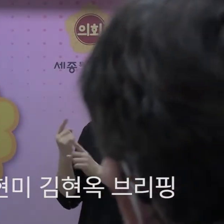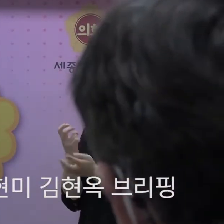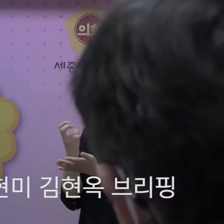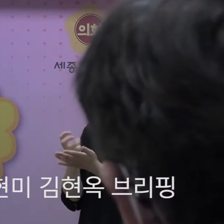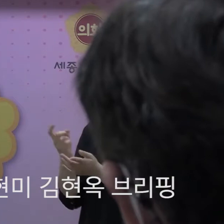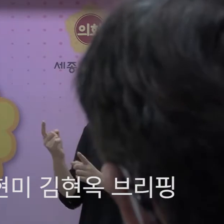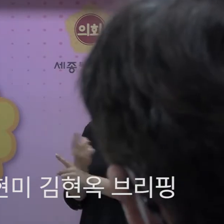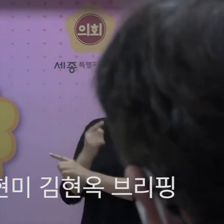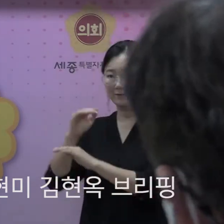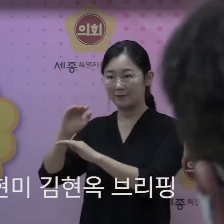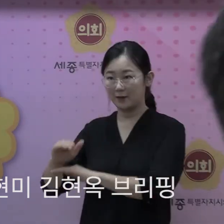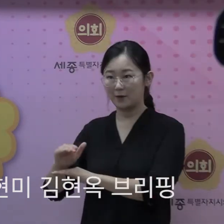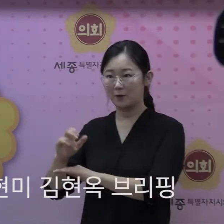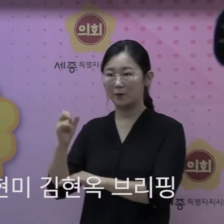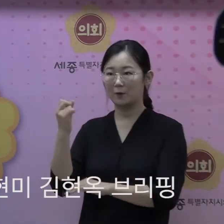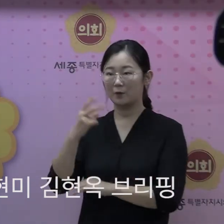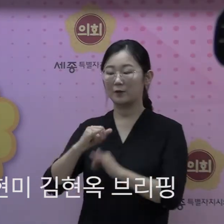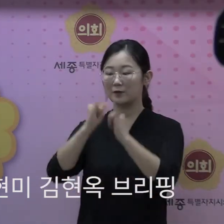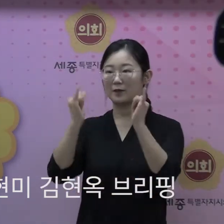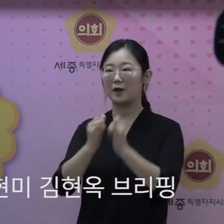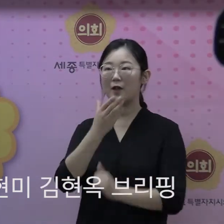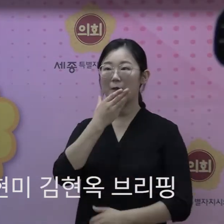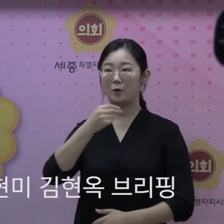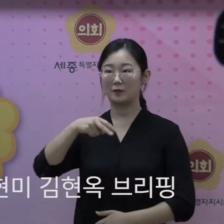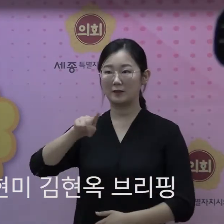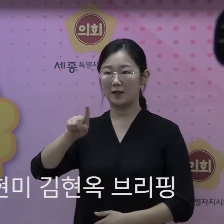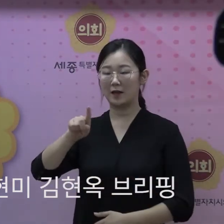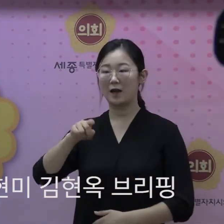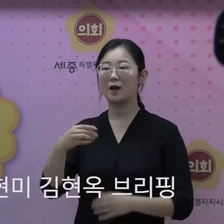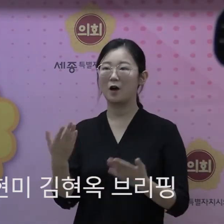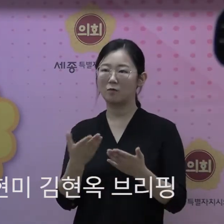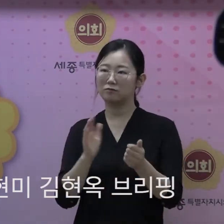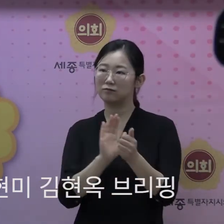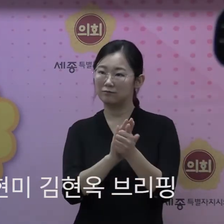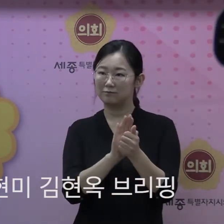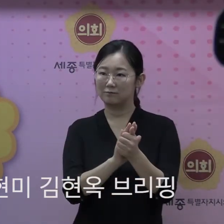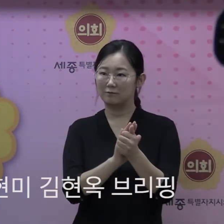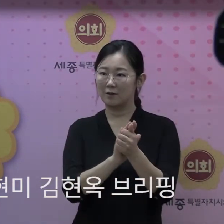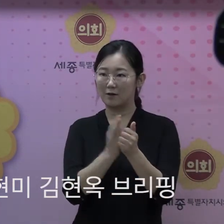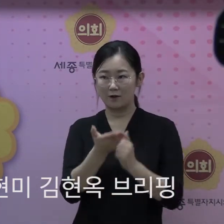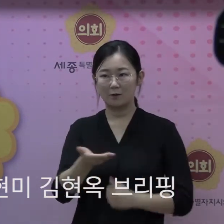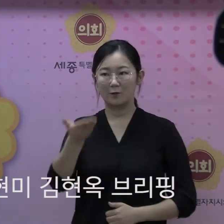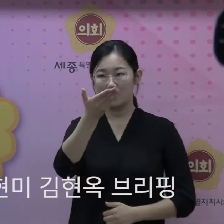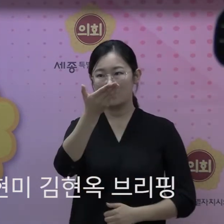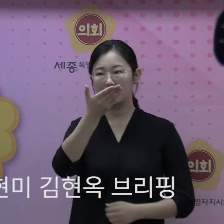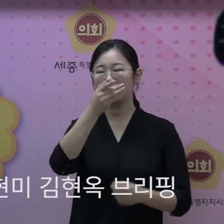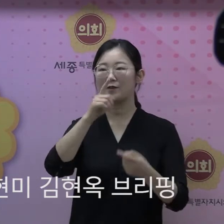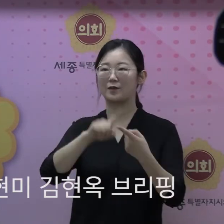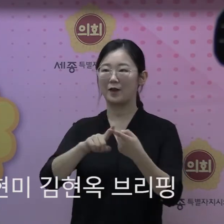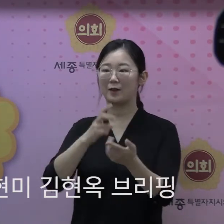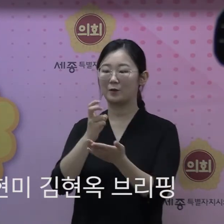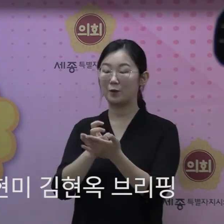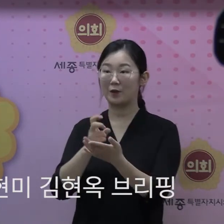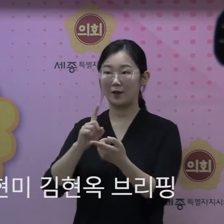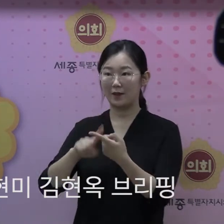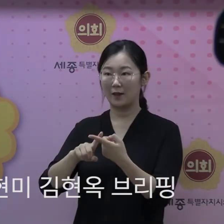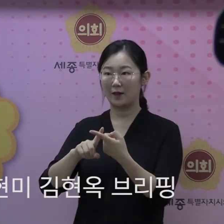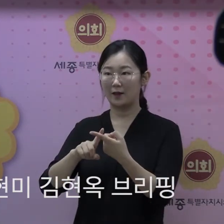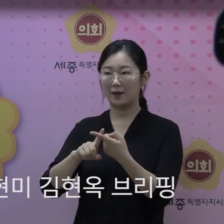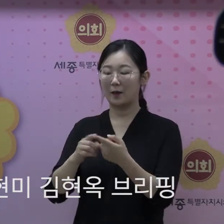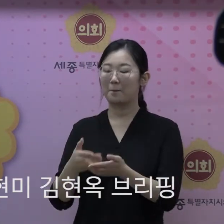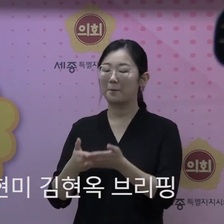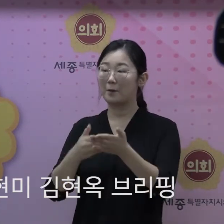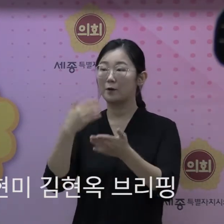조례안과 세종특별자치시 사회복지사 등의 처우 및 지위 향상에 관한 조례, 일부개정 조례안에 대해서는 조례안을